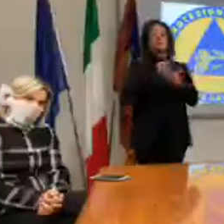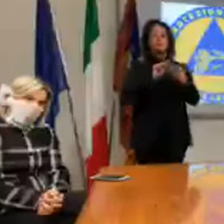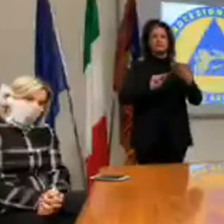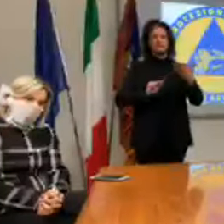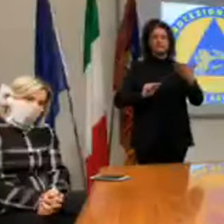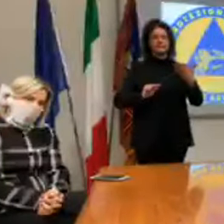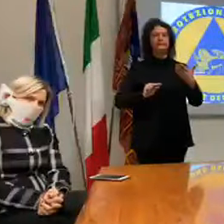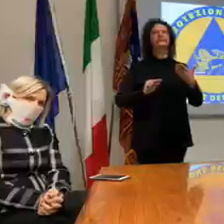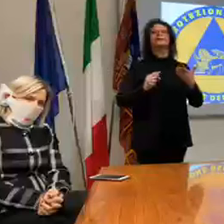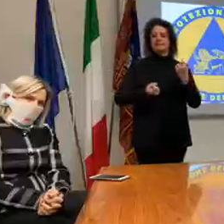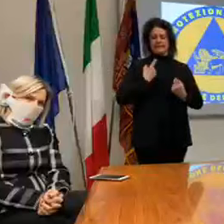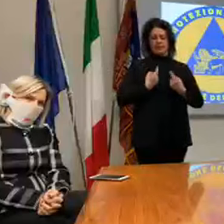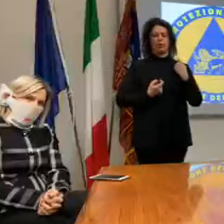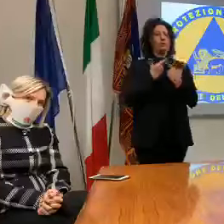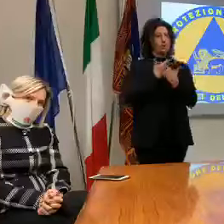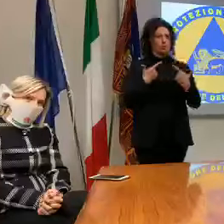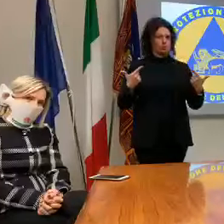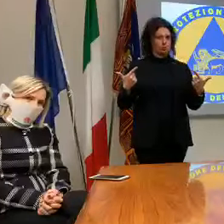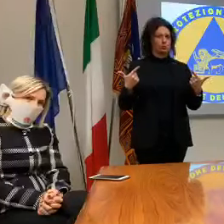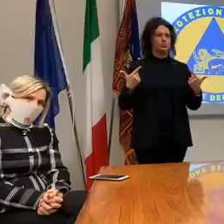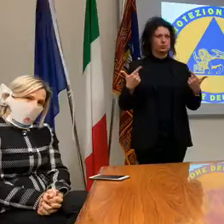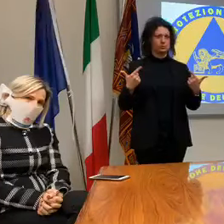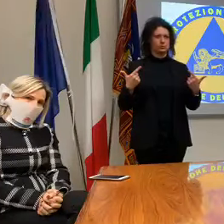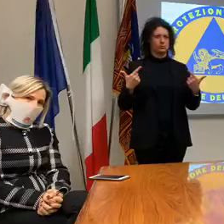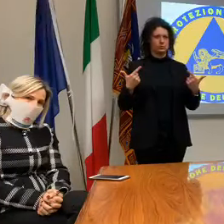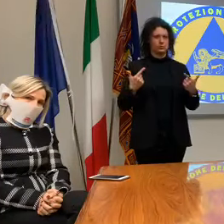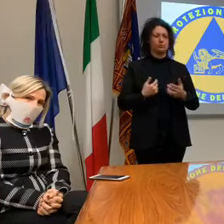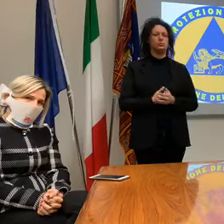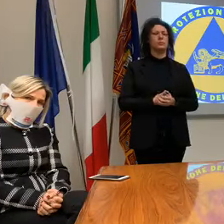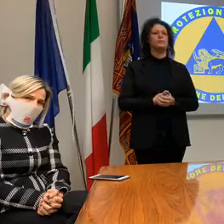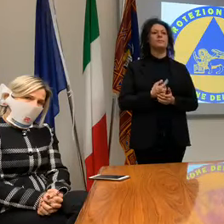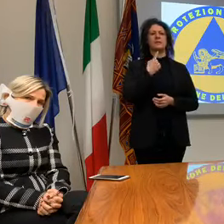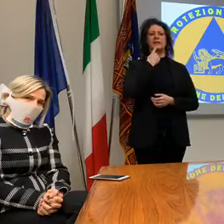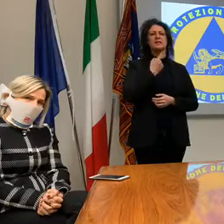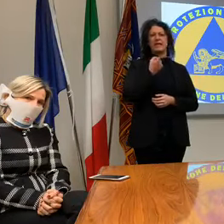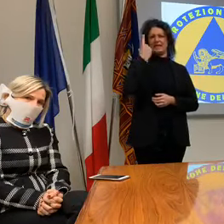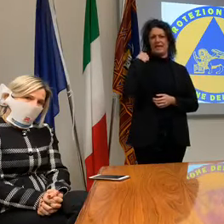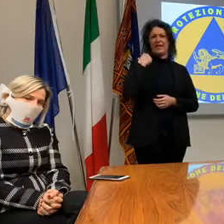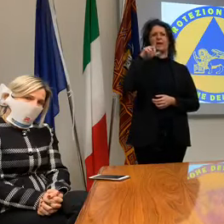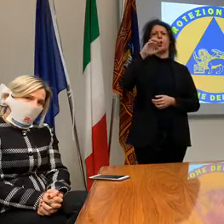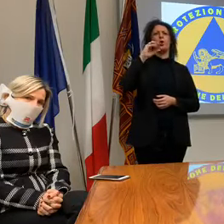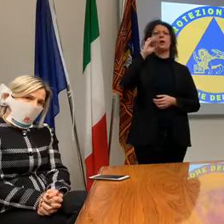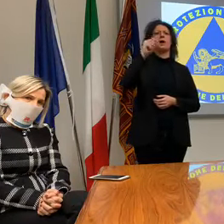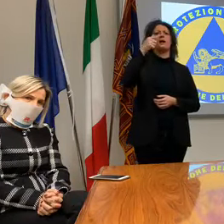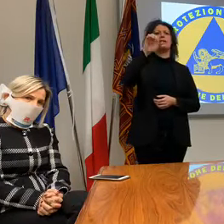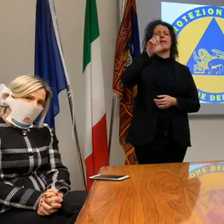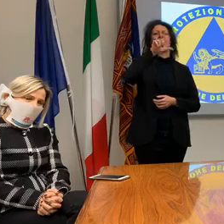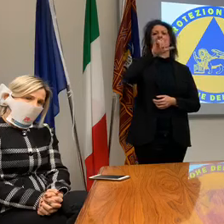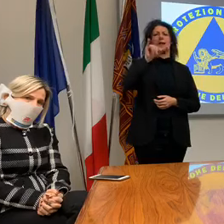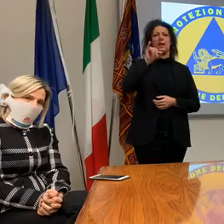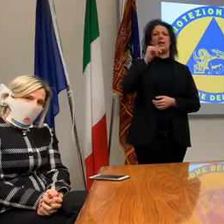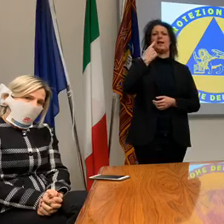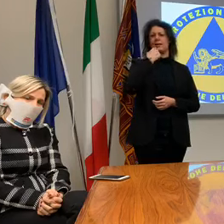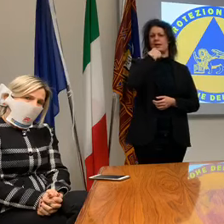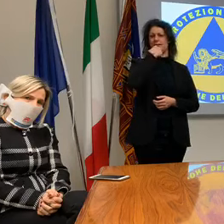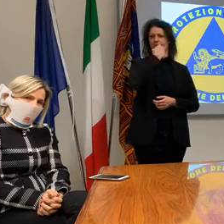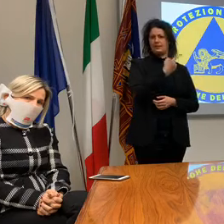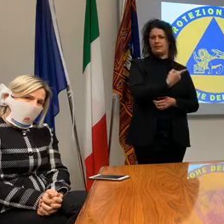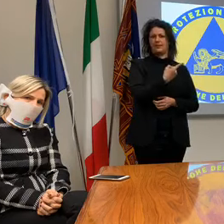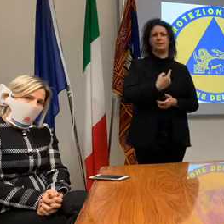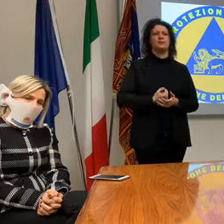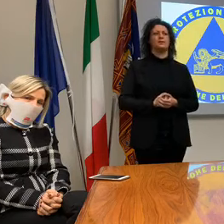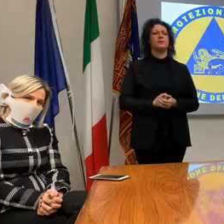E chiede sulla base di quanto detto ieri da Franco Locatelli, rispondendo appunto ai giornalisti a margine della conferenza stampa della